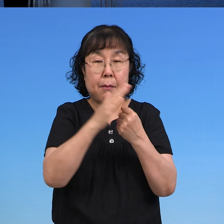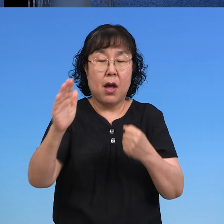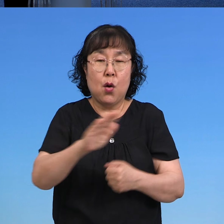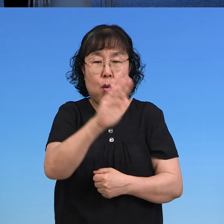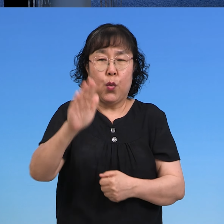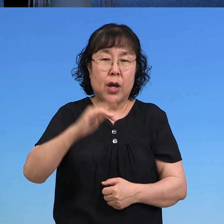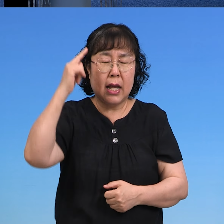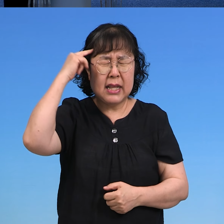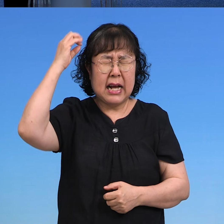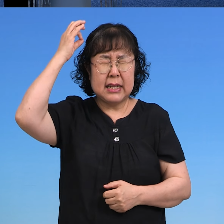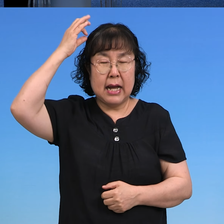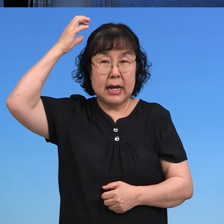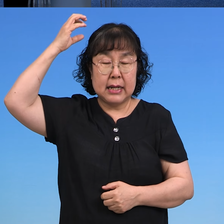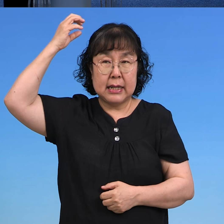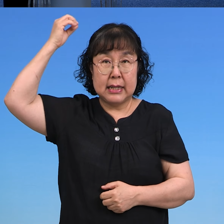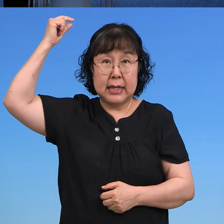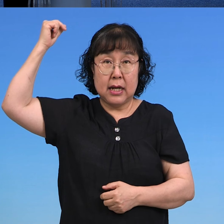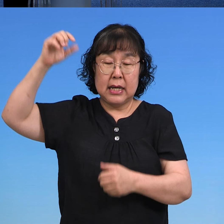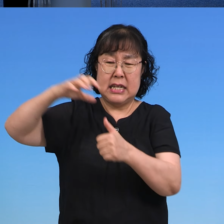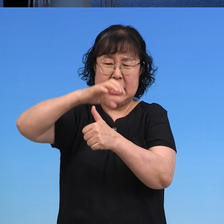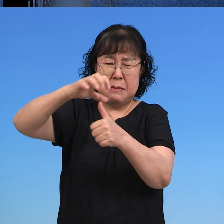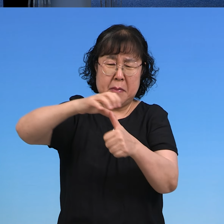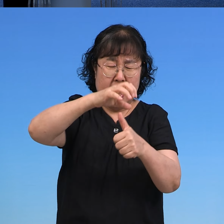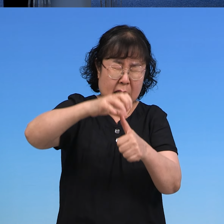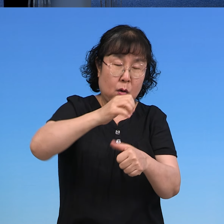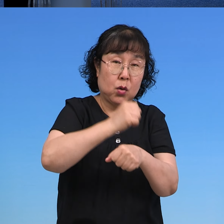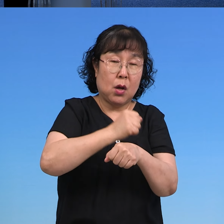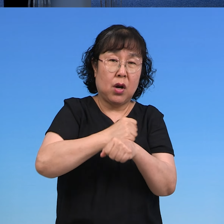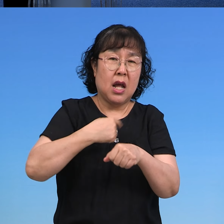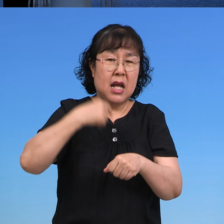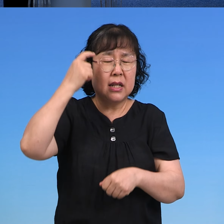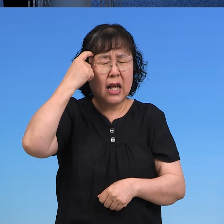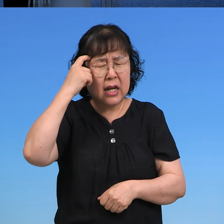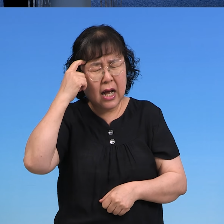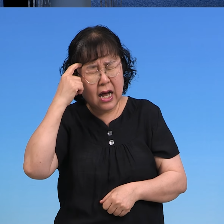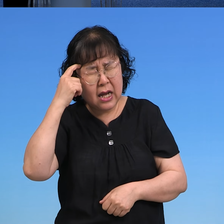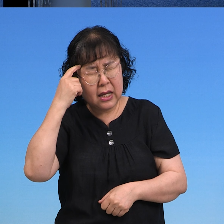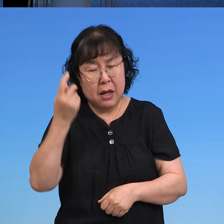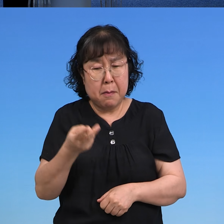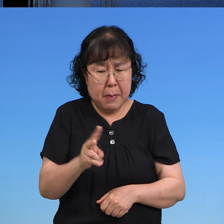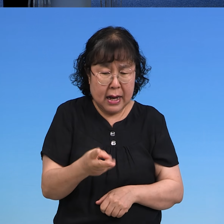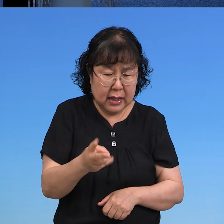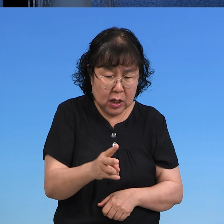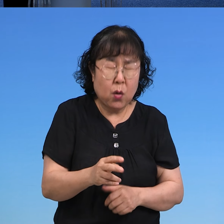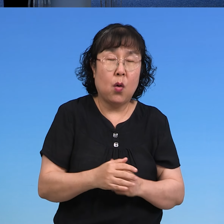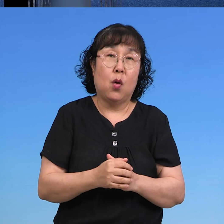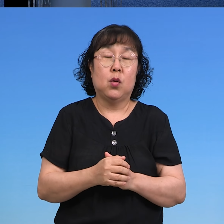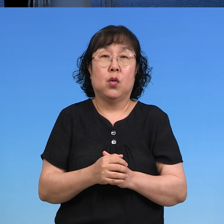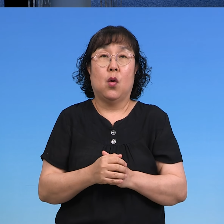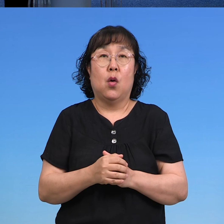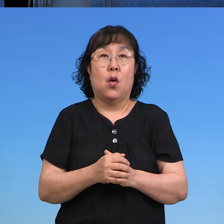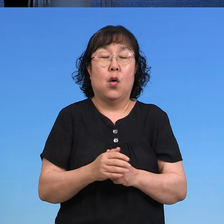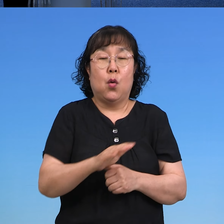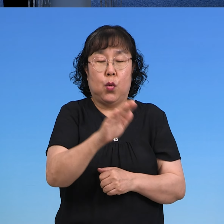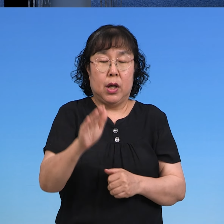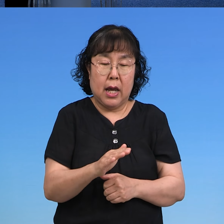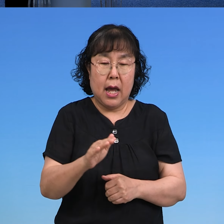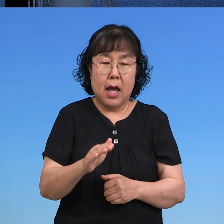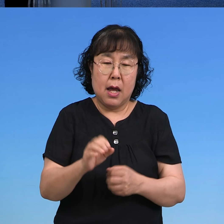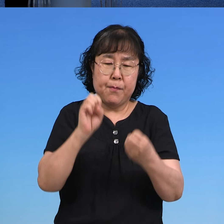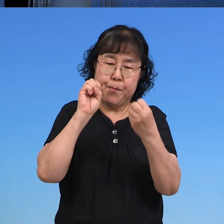상상력이 지배당하고 우리의 사고방식이 좌우되며 우리의 반응이 결정되는